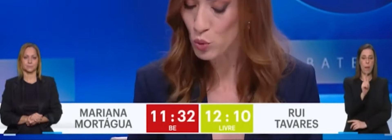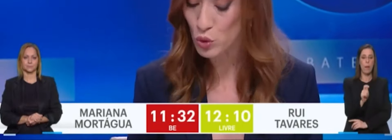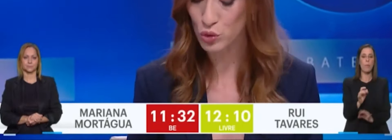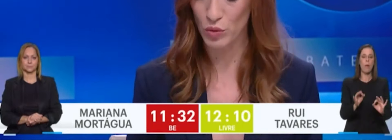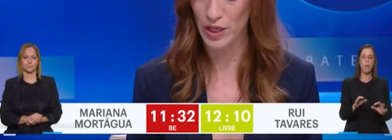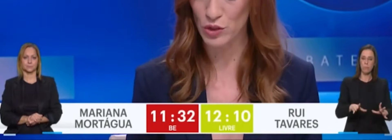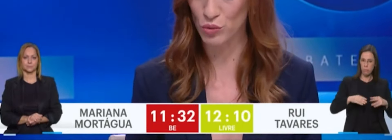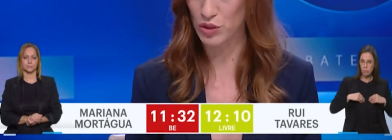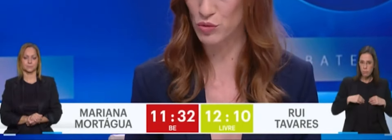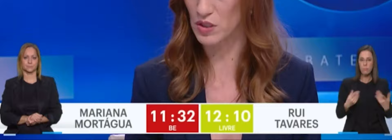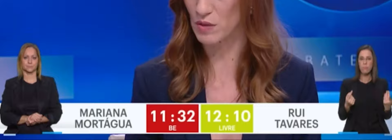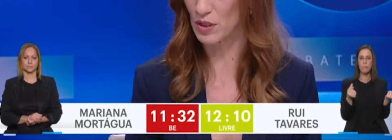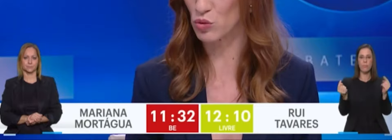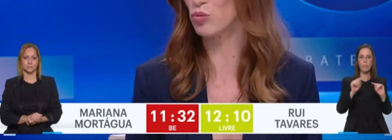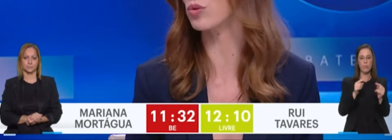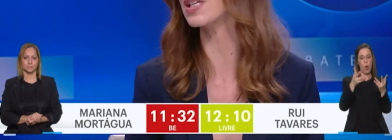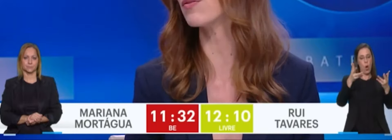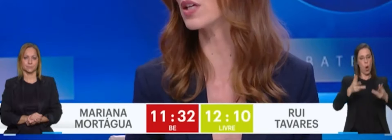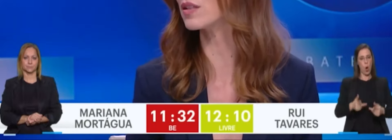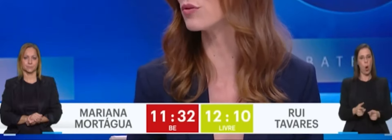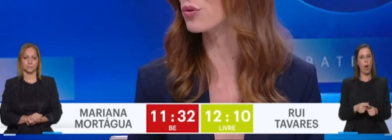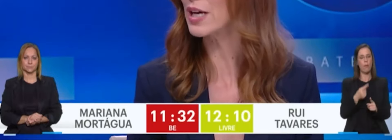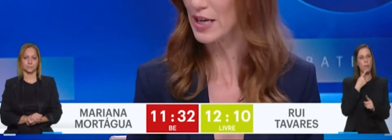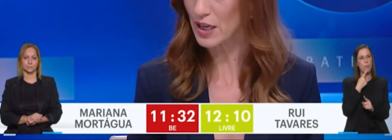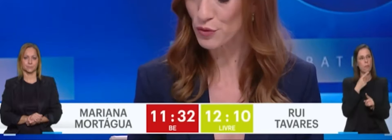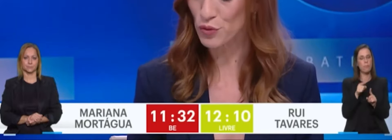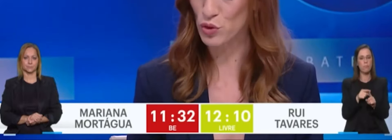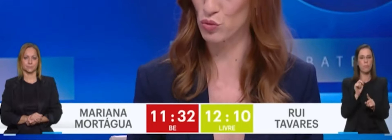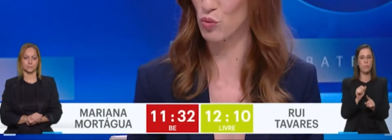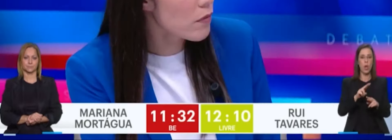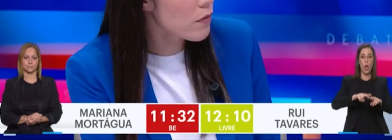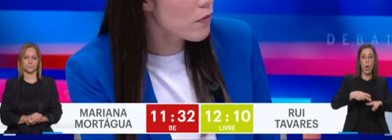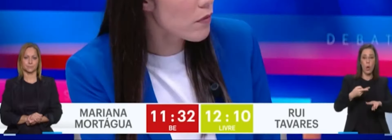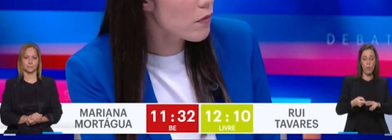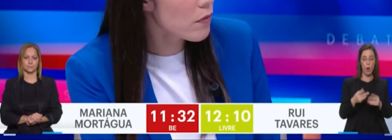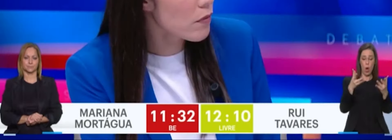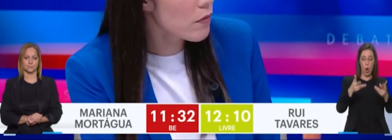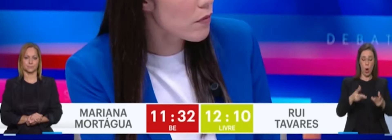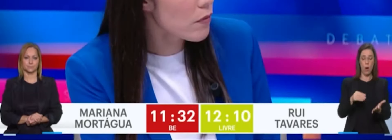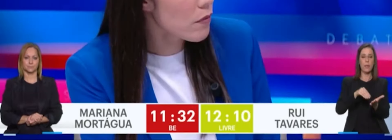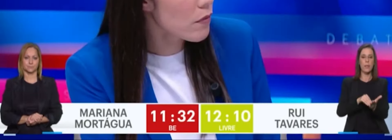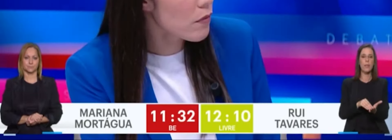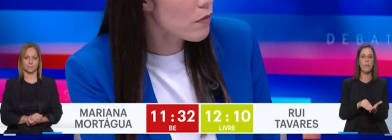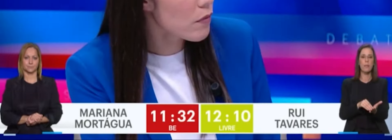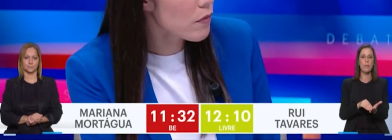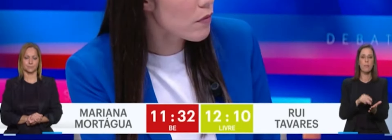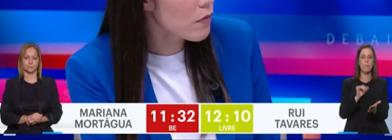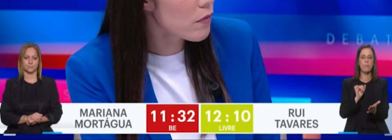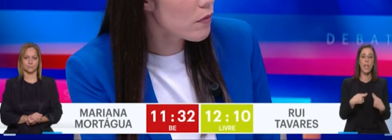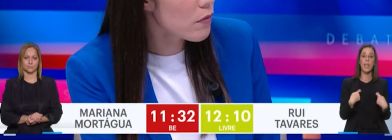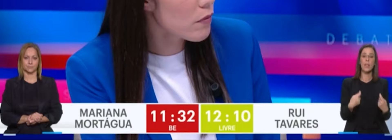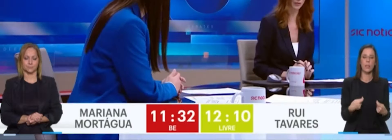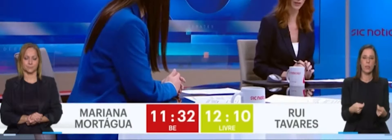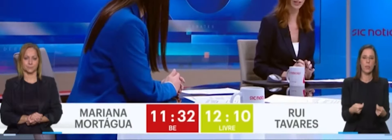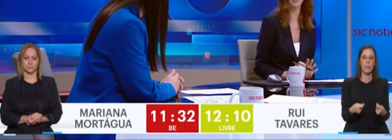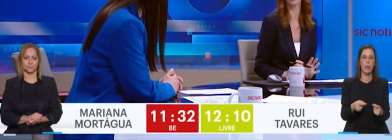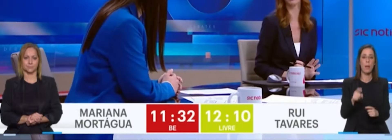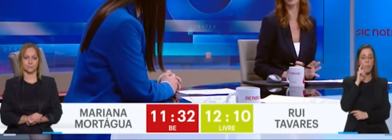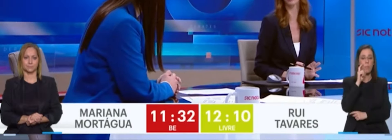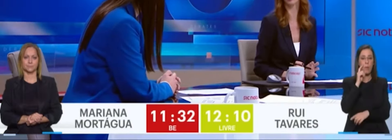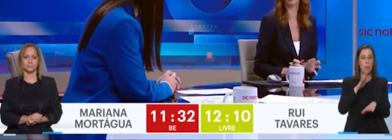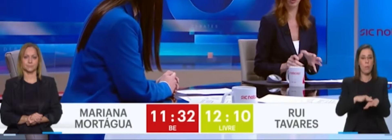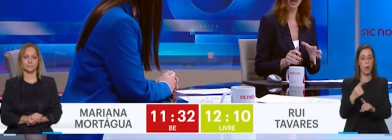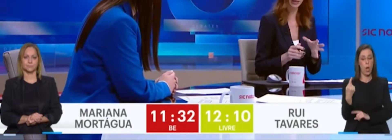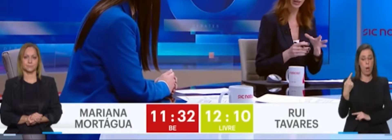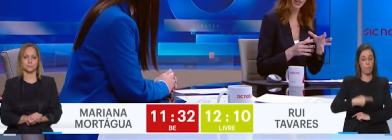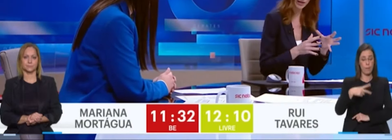está disposto a discutir nos orçamentos um significativo reforço do orçamento H da despesa de defesa Face à